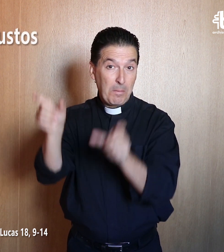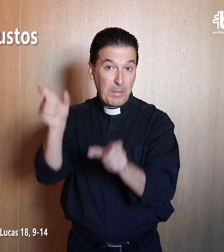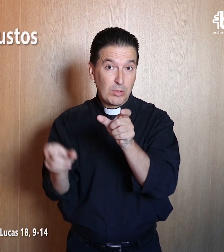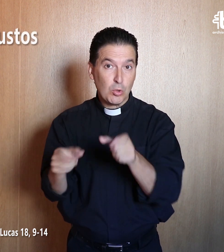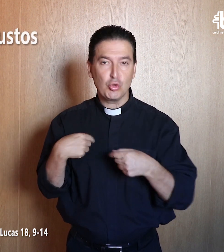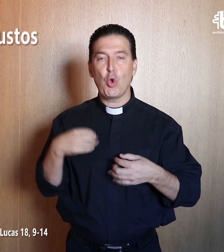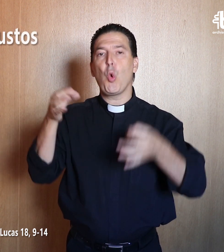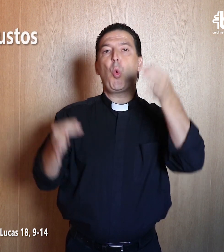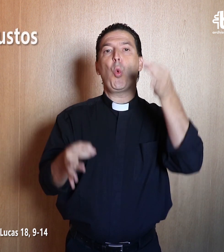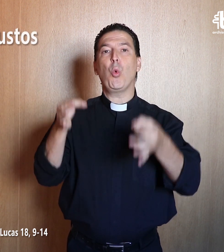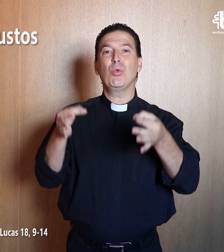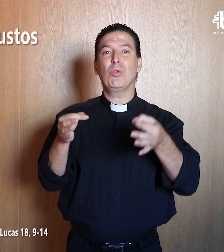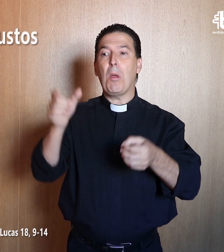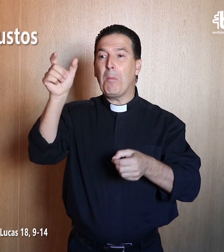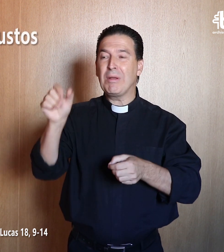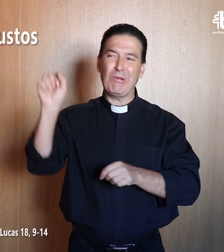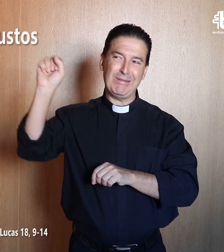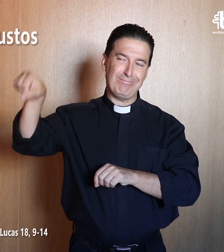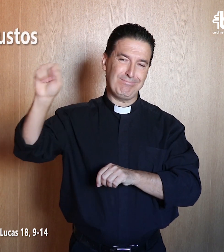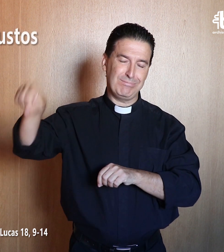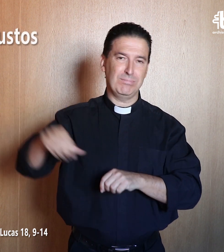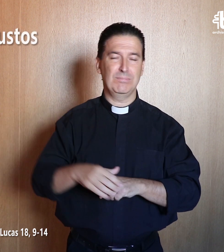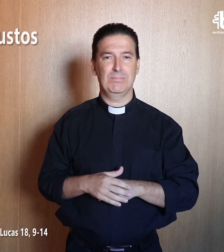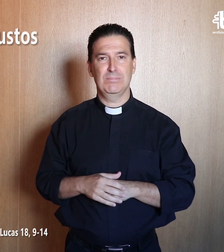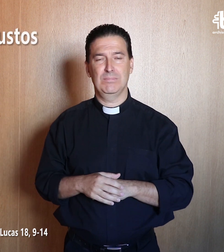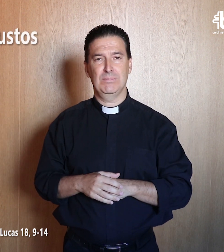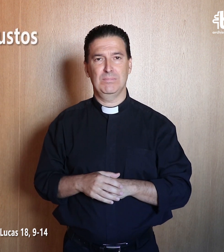considerarse justos y despreciaban a los demás.